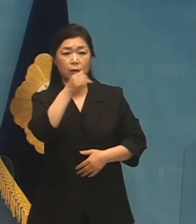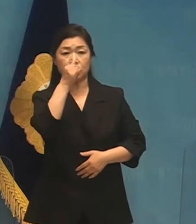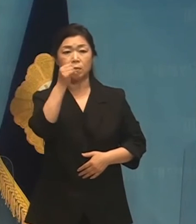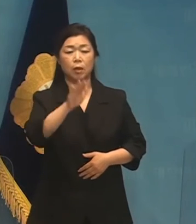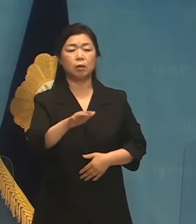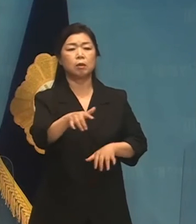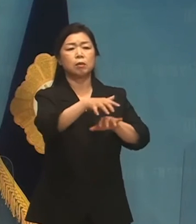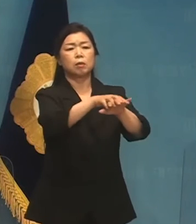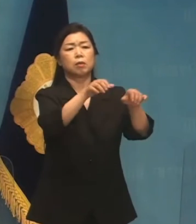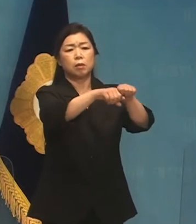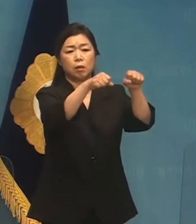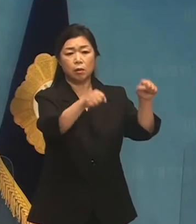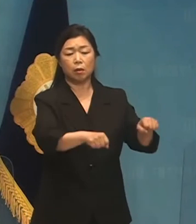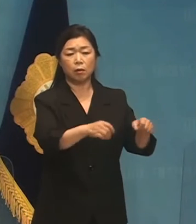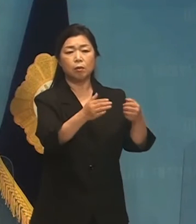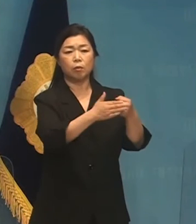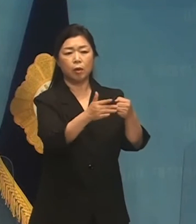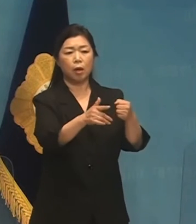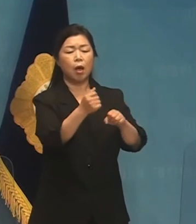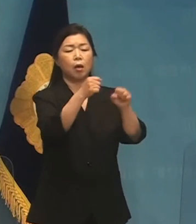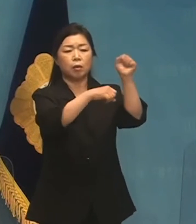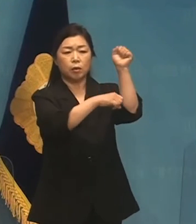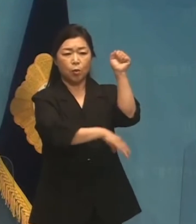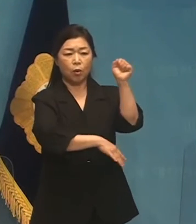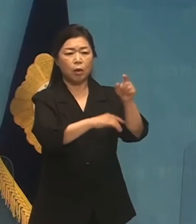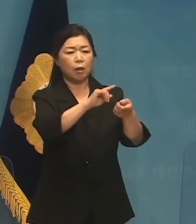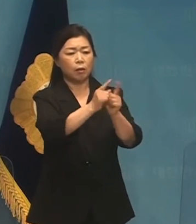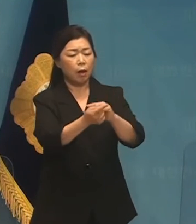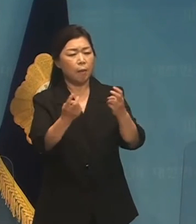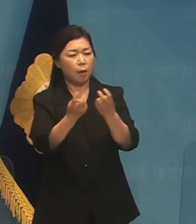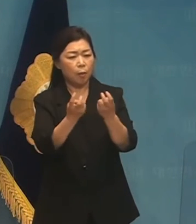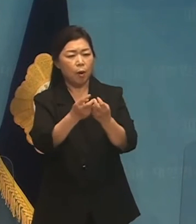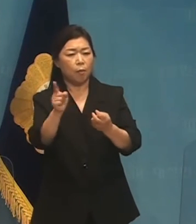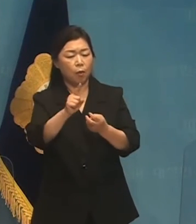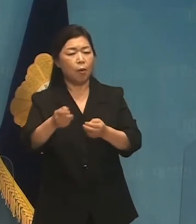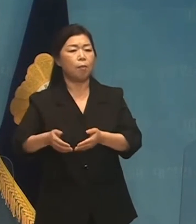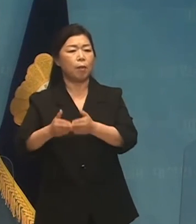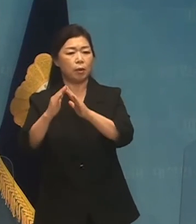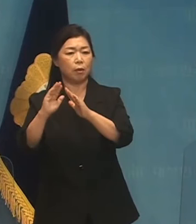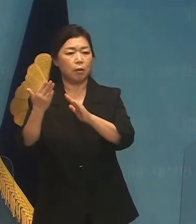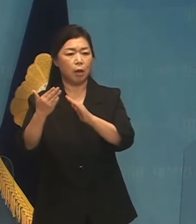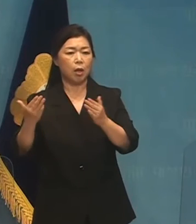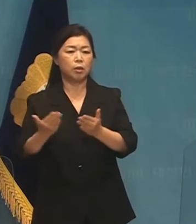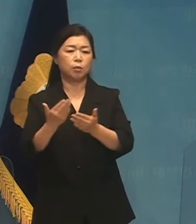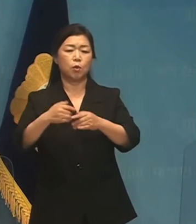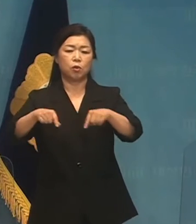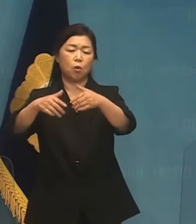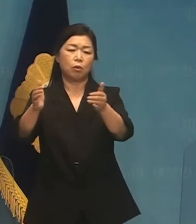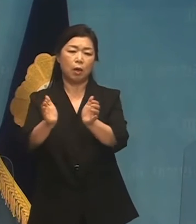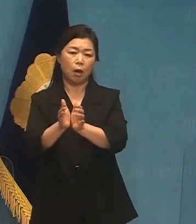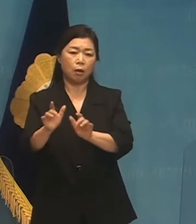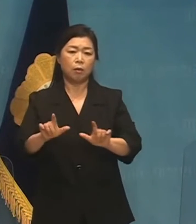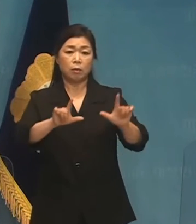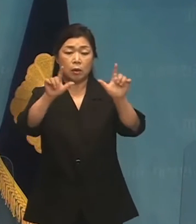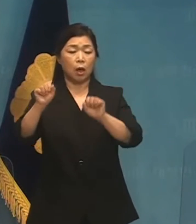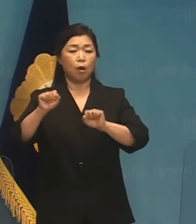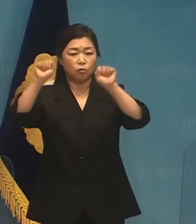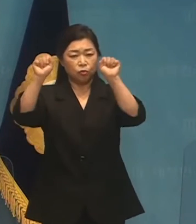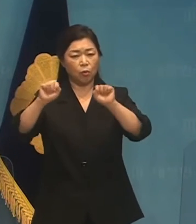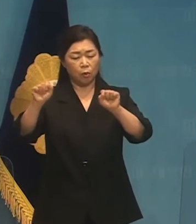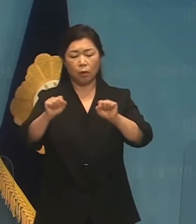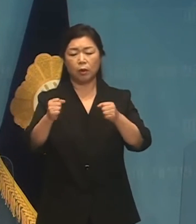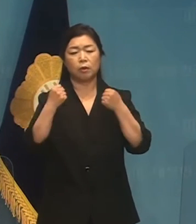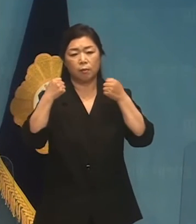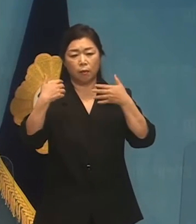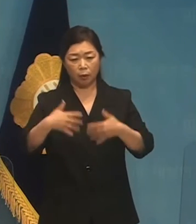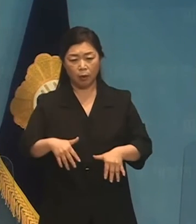이 체제에 대해 근본적인 대안연대를 형성해야 할 진보정당과 사회운동은 무기력합니다.